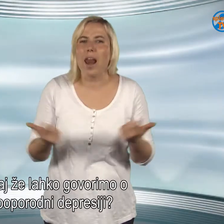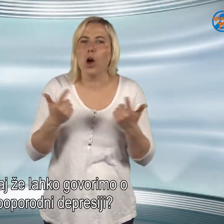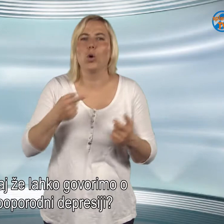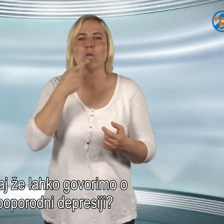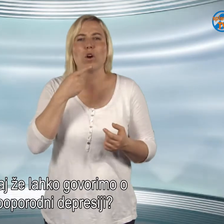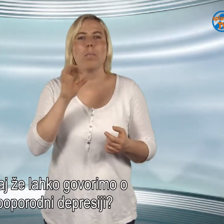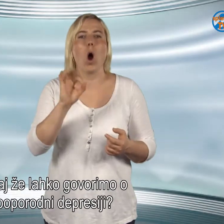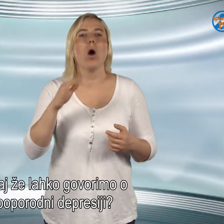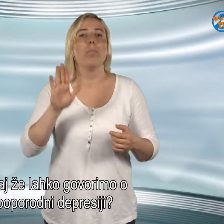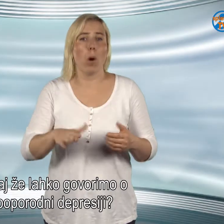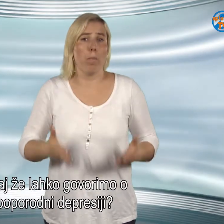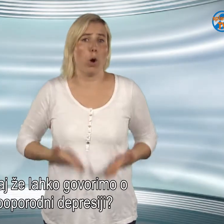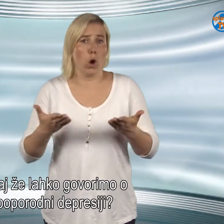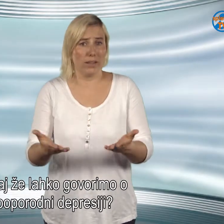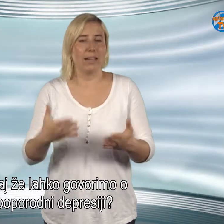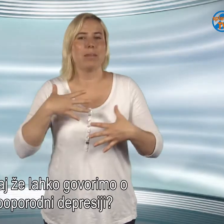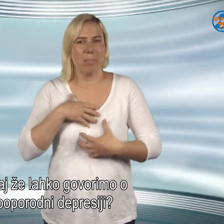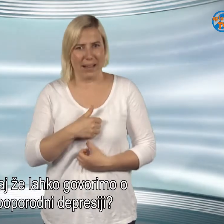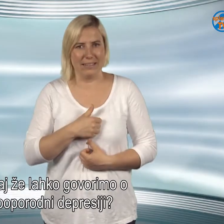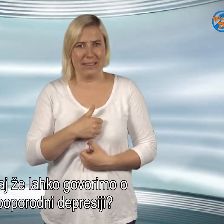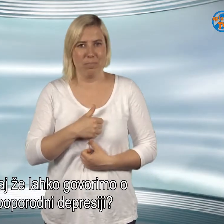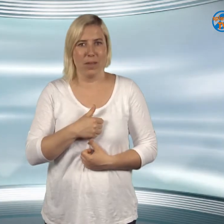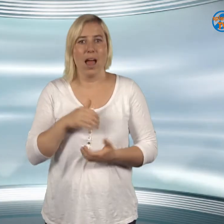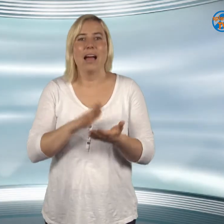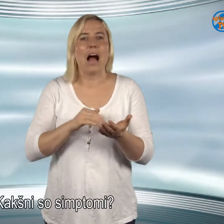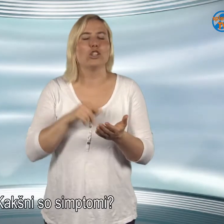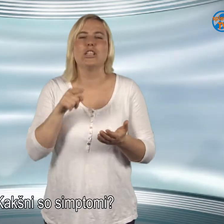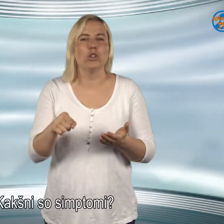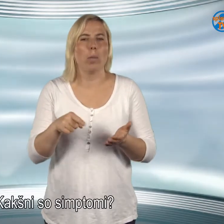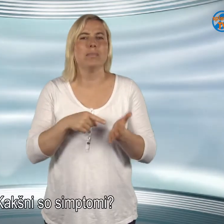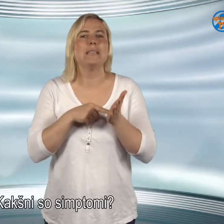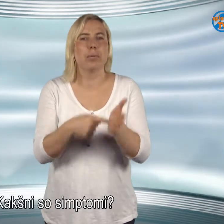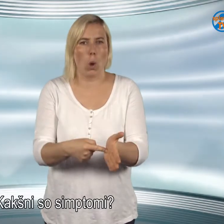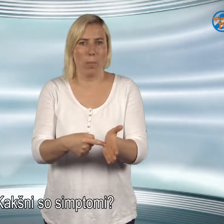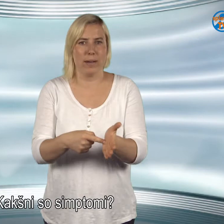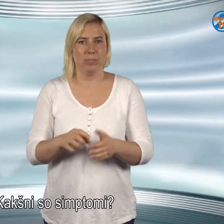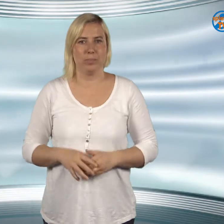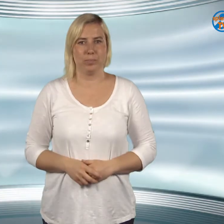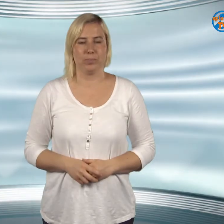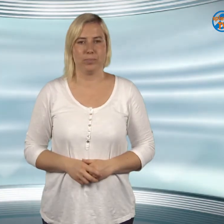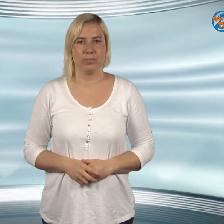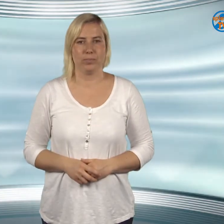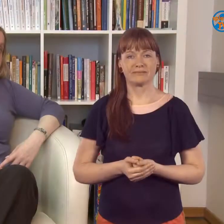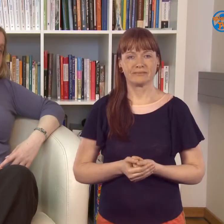Kdaj že lahko govorimo o poporodni depresiji? Kakšni so simptomi?